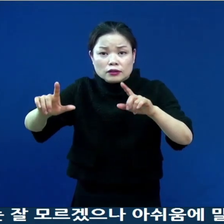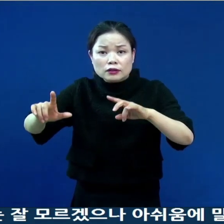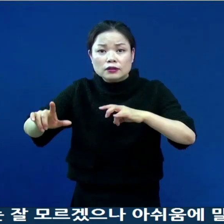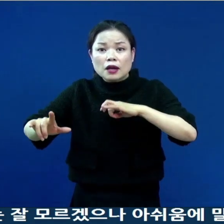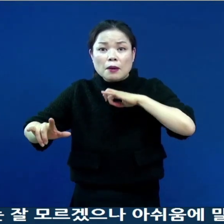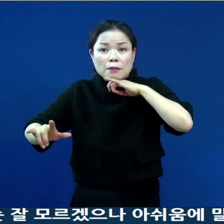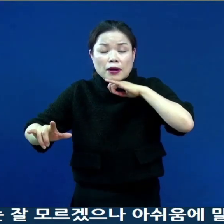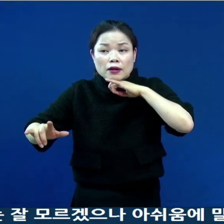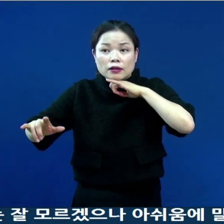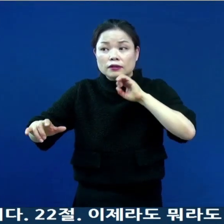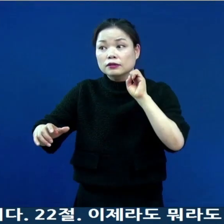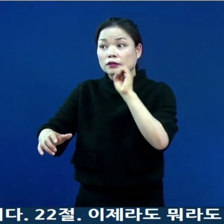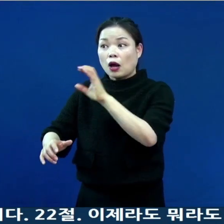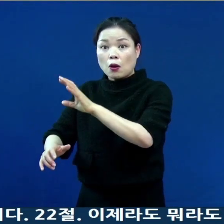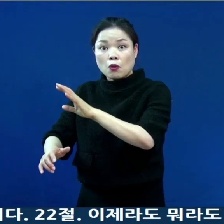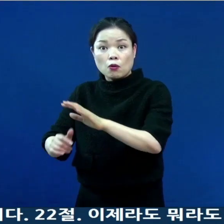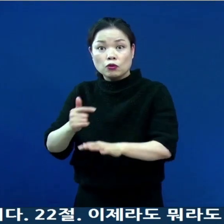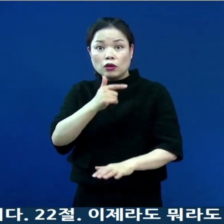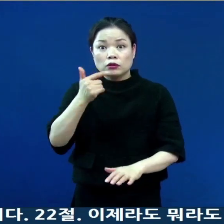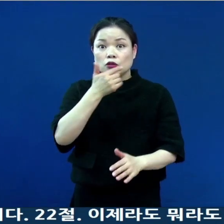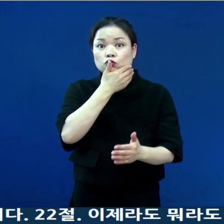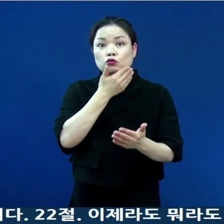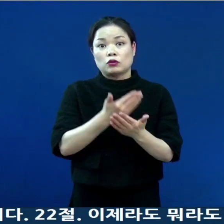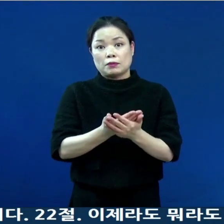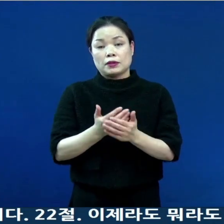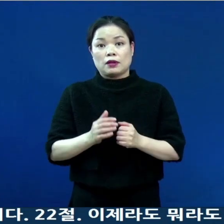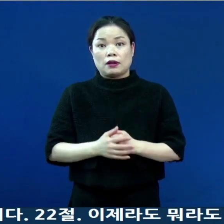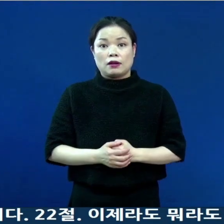마르다가 답을 하게 만듭니다. 이게 굉장히 중요한 말이에요.